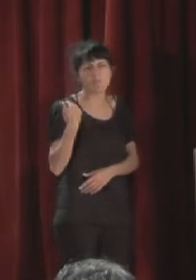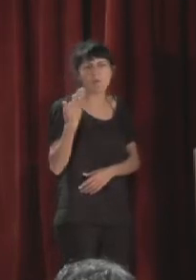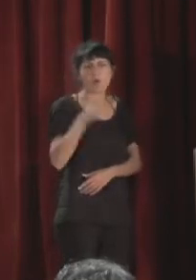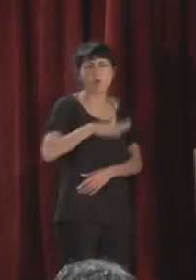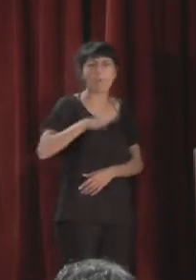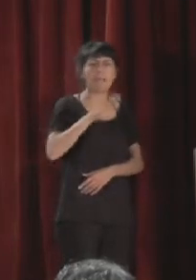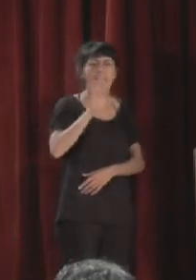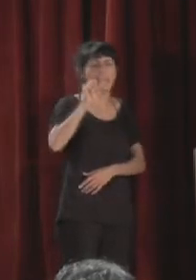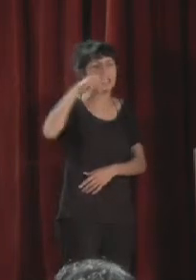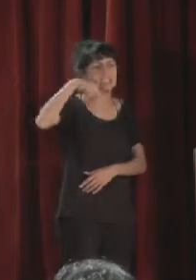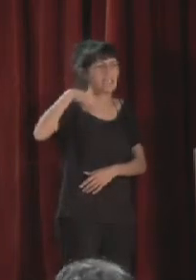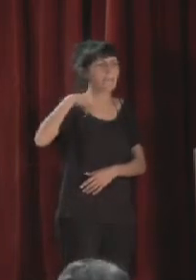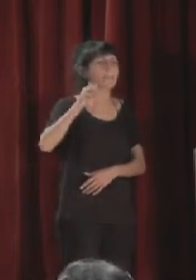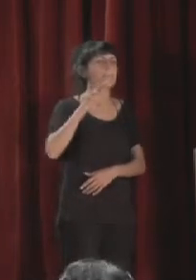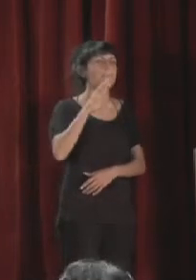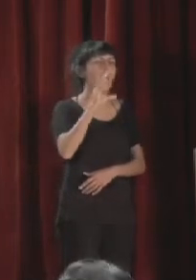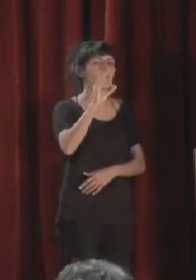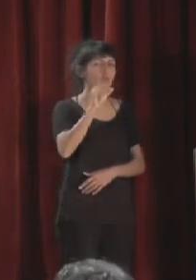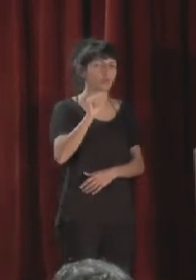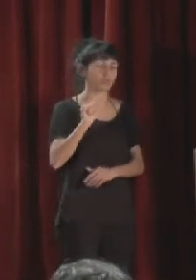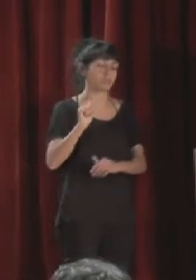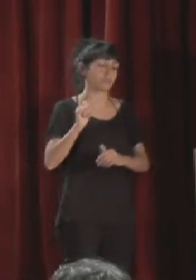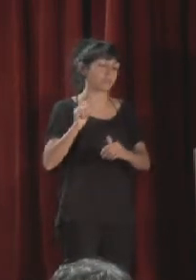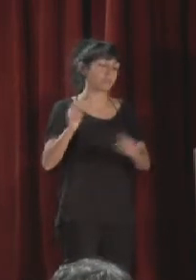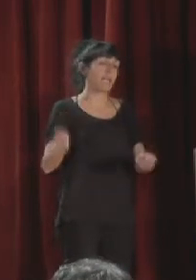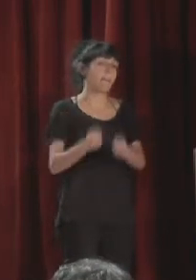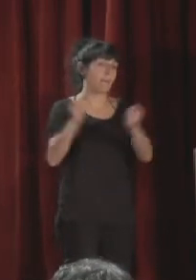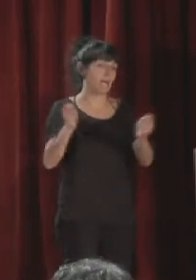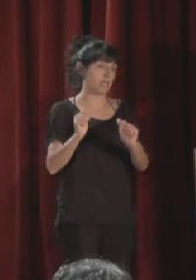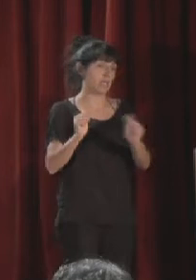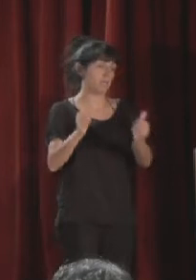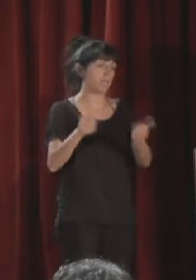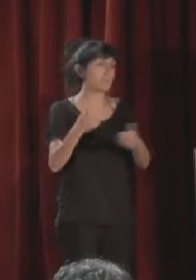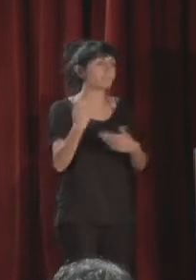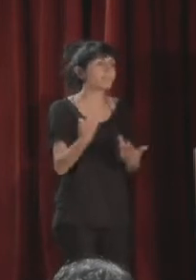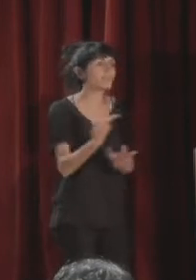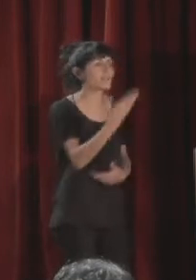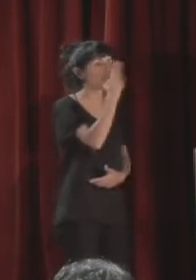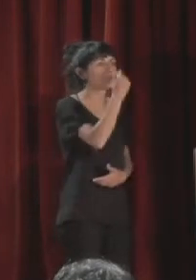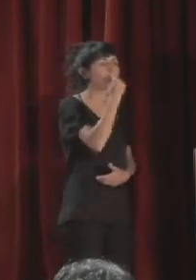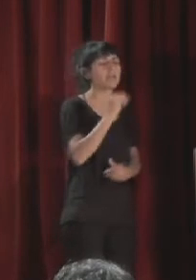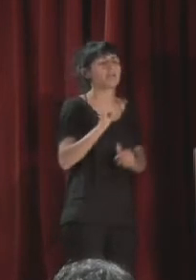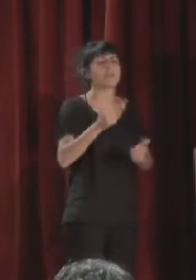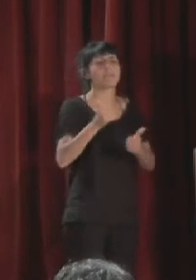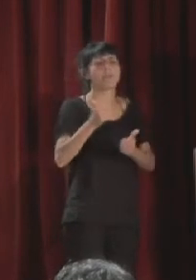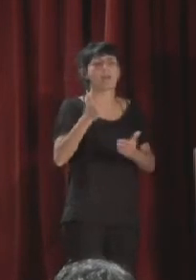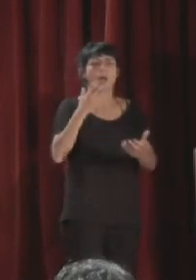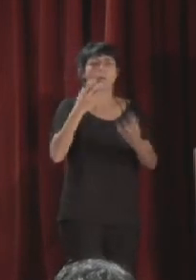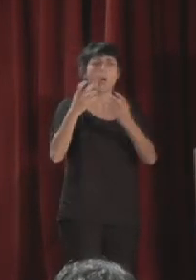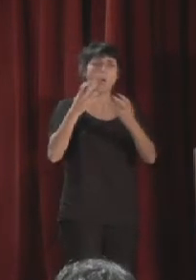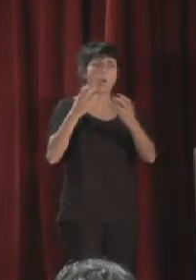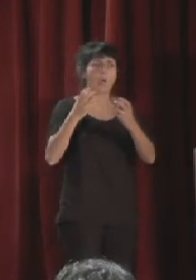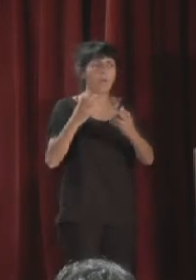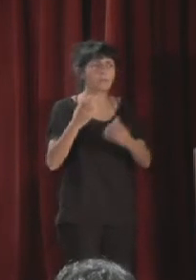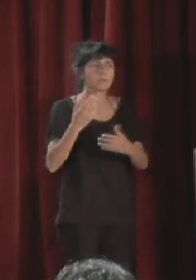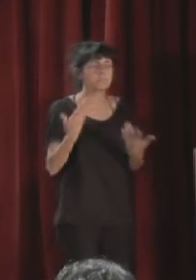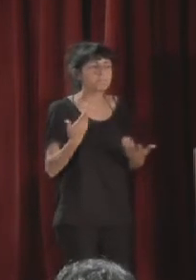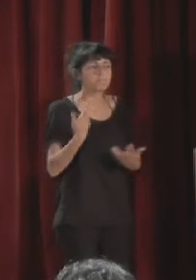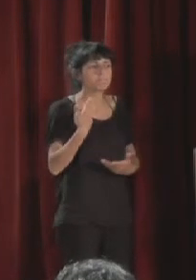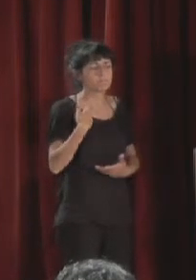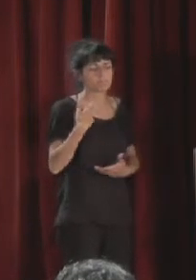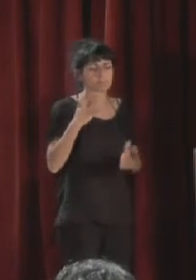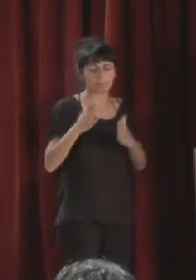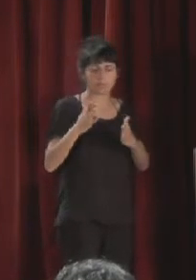Marcos presentando a candidatura. Un can comezou a ladrar ali na praza. Eu nese momento non dixen